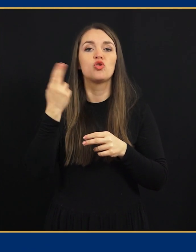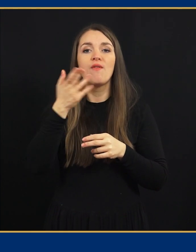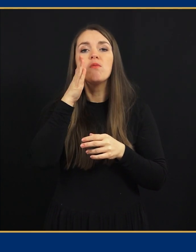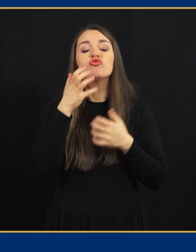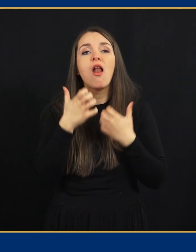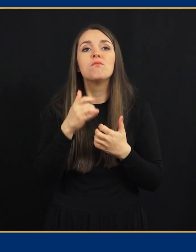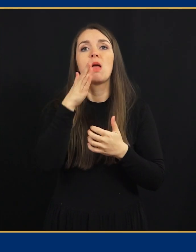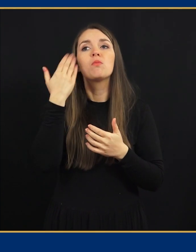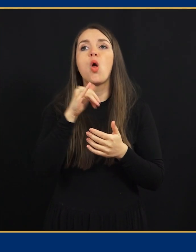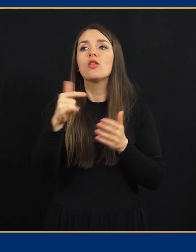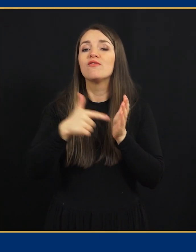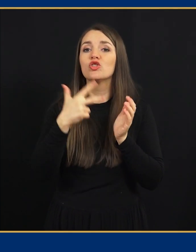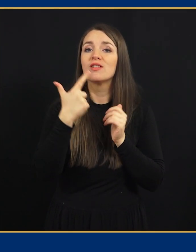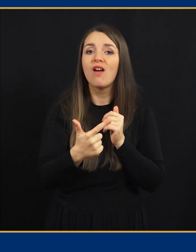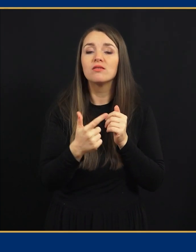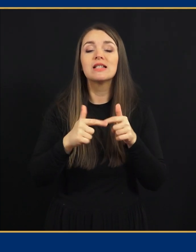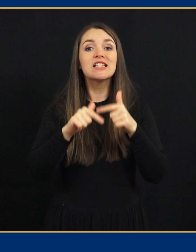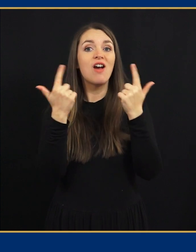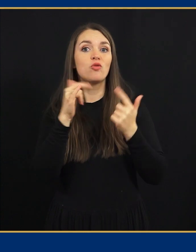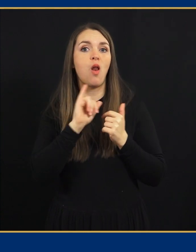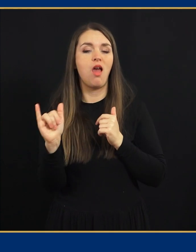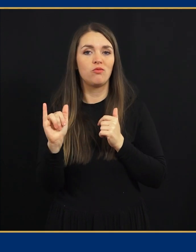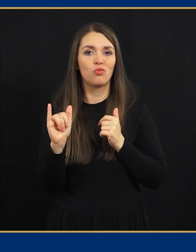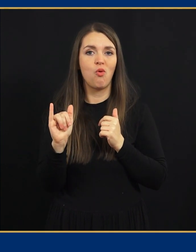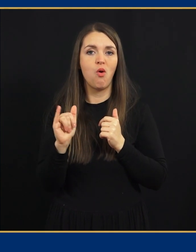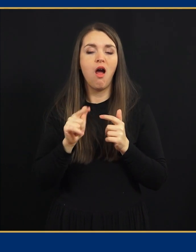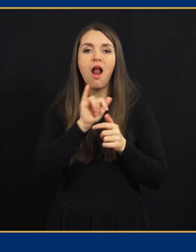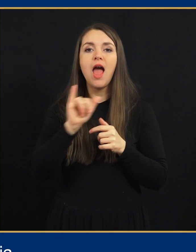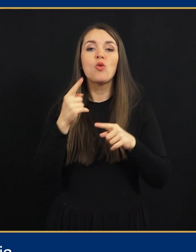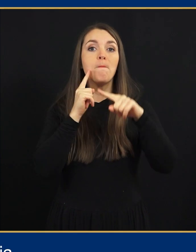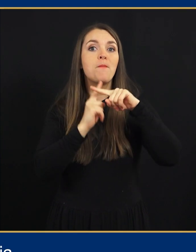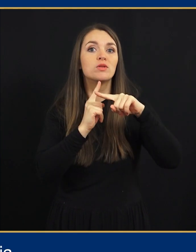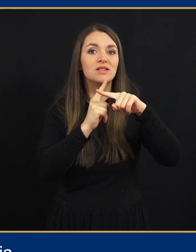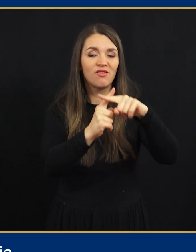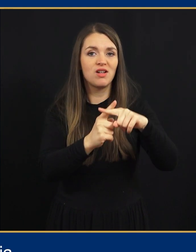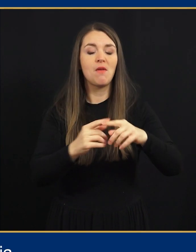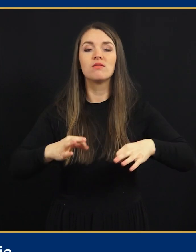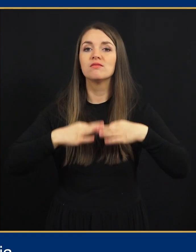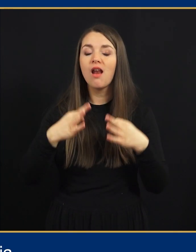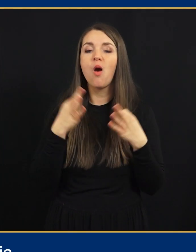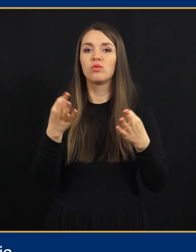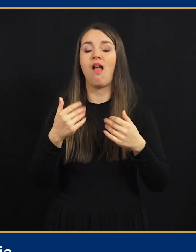da bi bilo leto 2023 svetlo leto. Leto